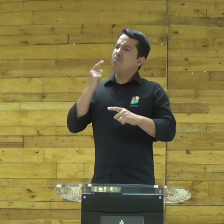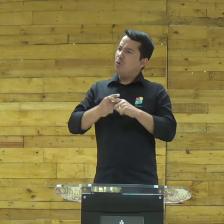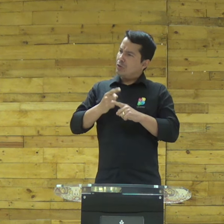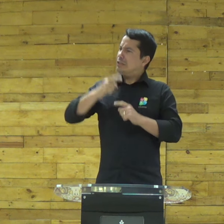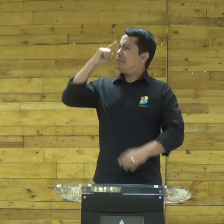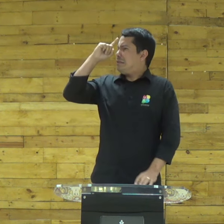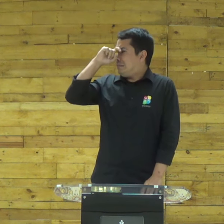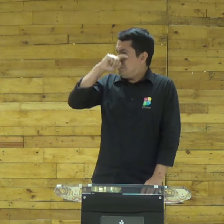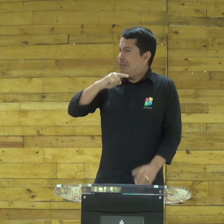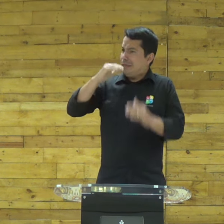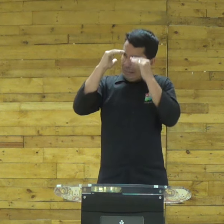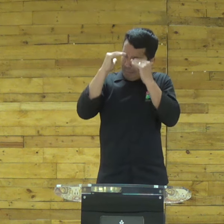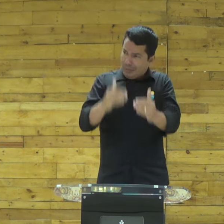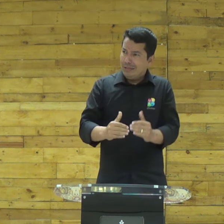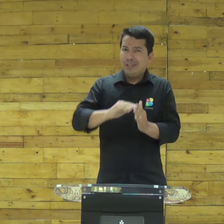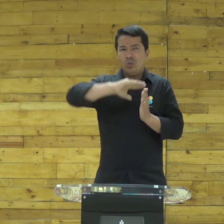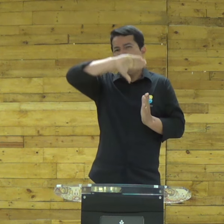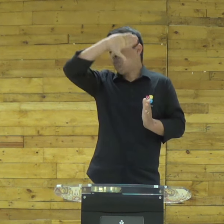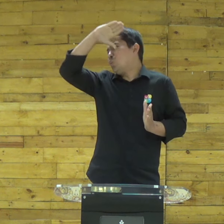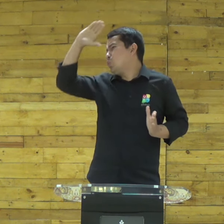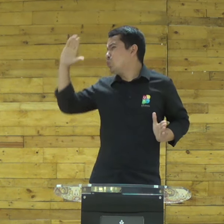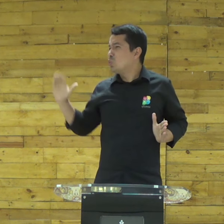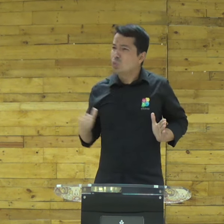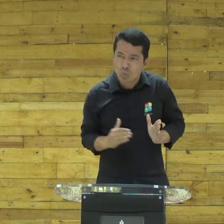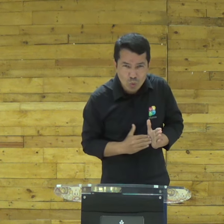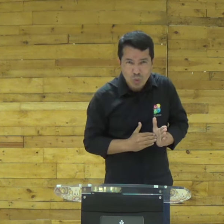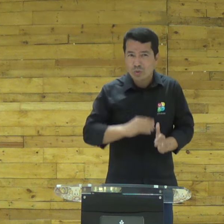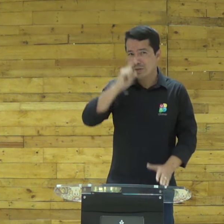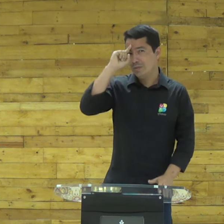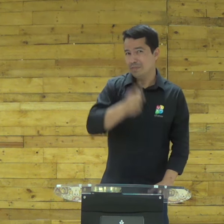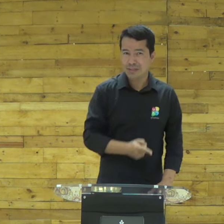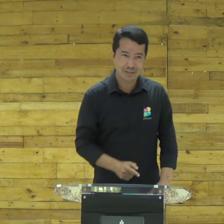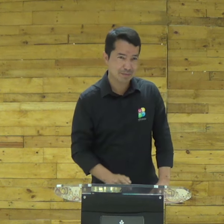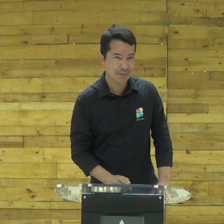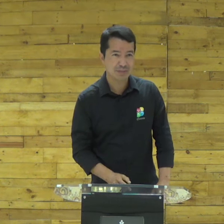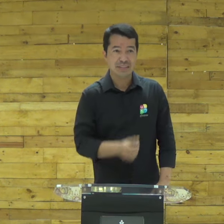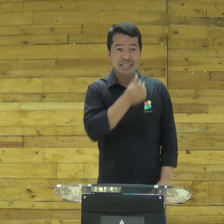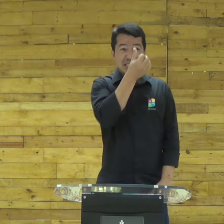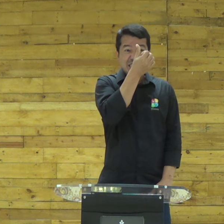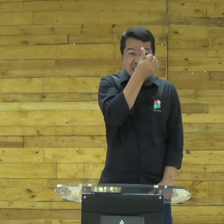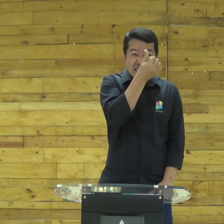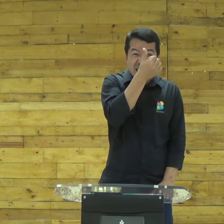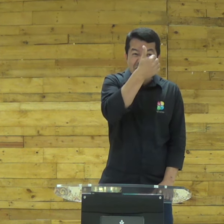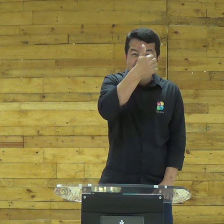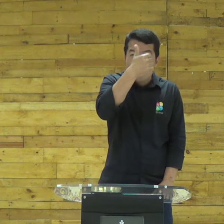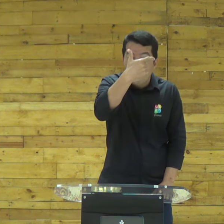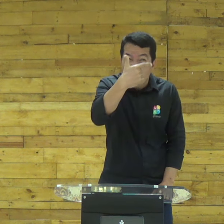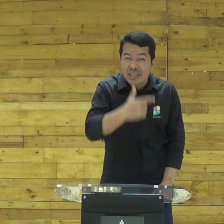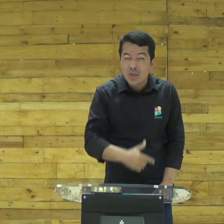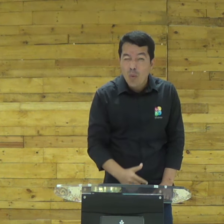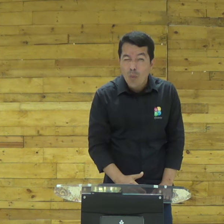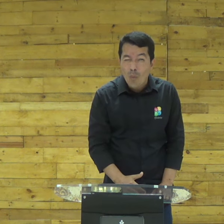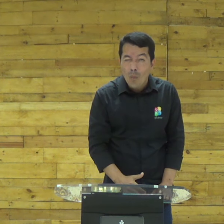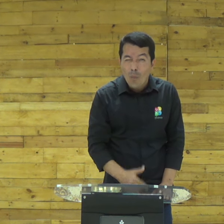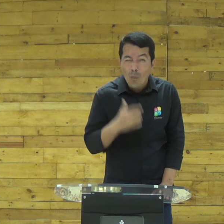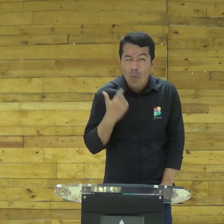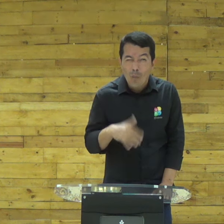lista deles porque realmente é difícil obedecer todos os mandamentos